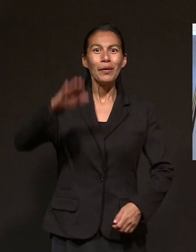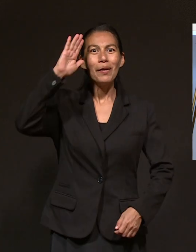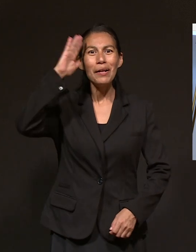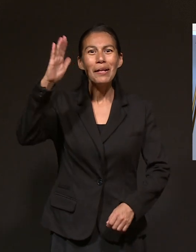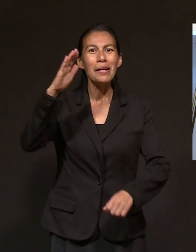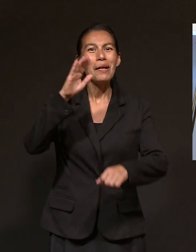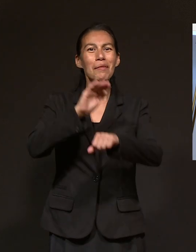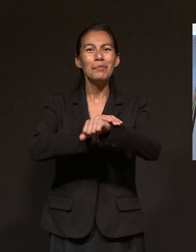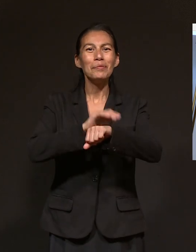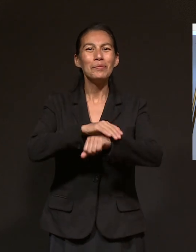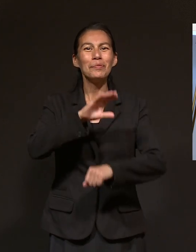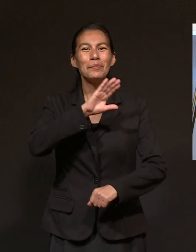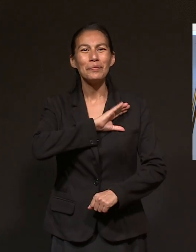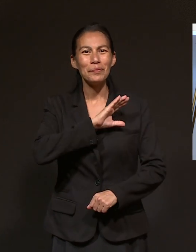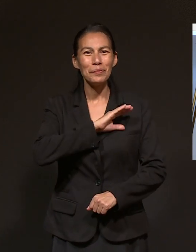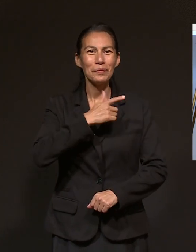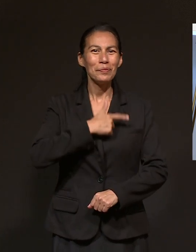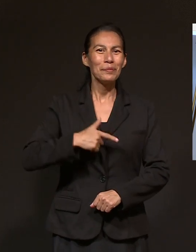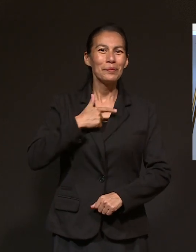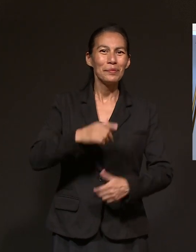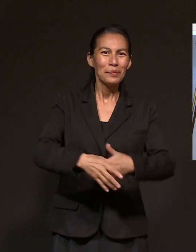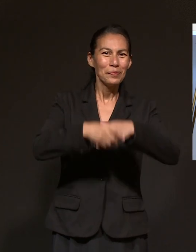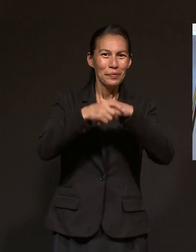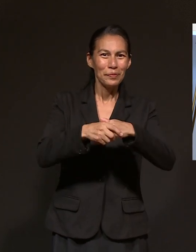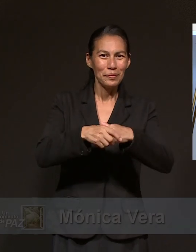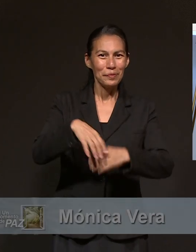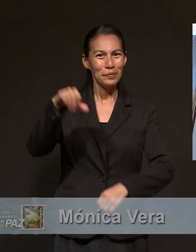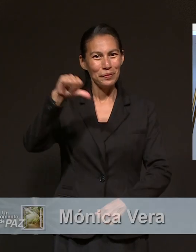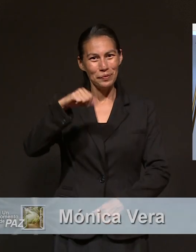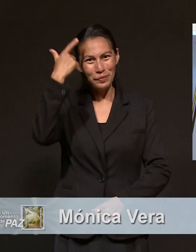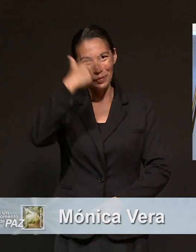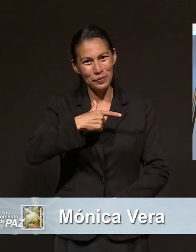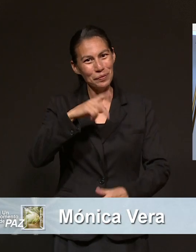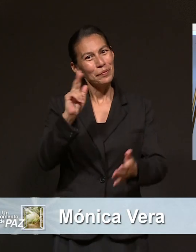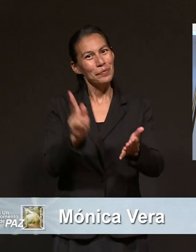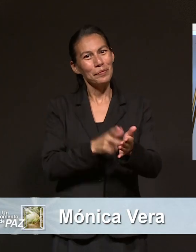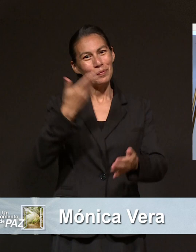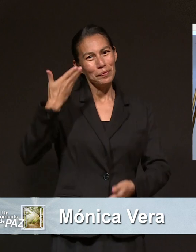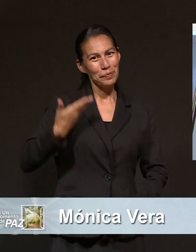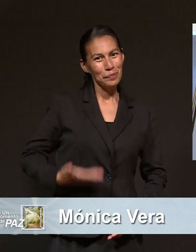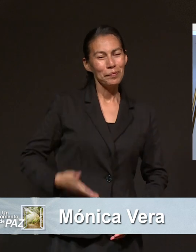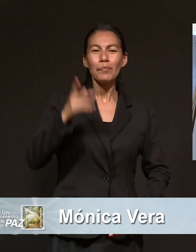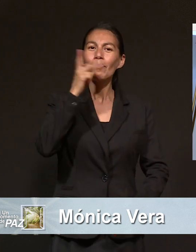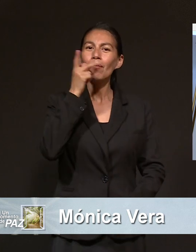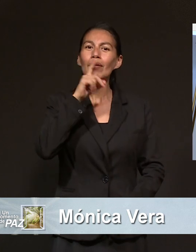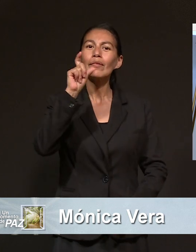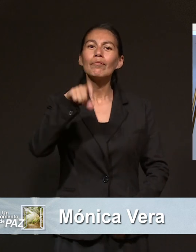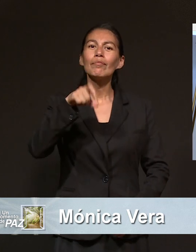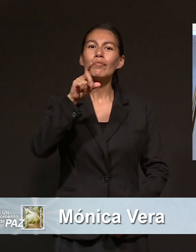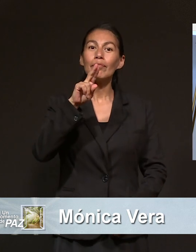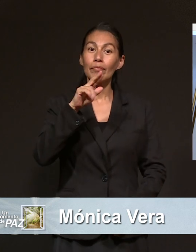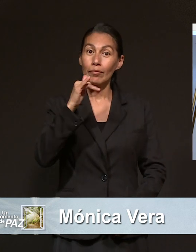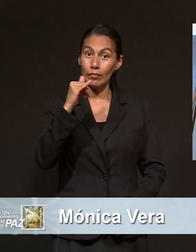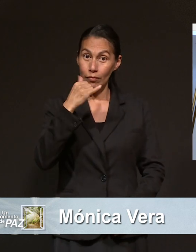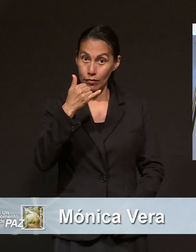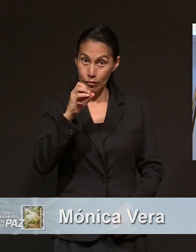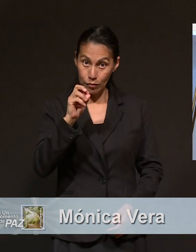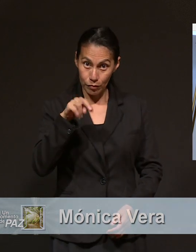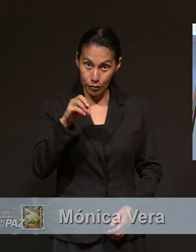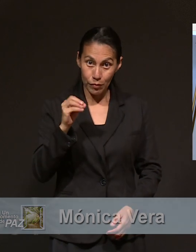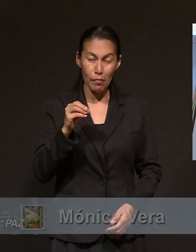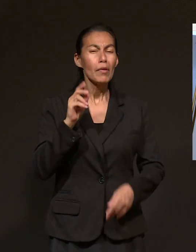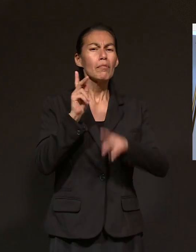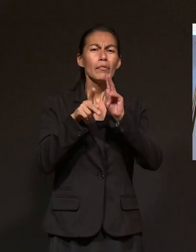¿Qué tal, queridos amigos? Qué gusto saludarles esta noche nuevamente el Pastor Quillono con ustedes para